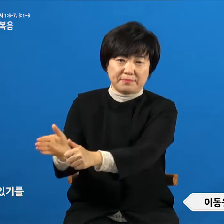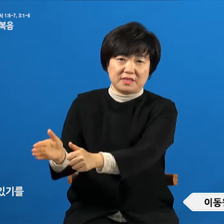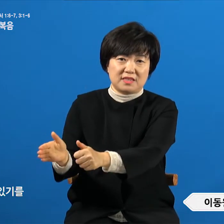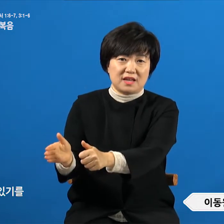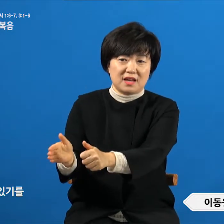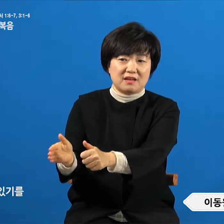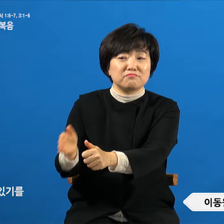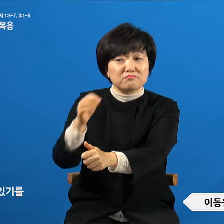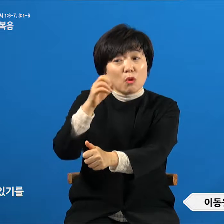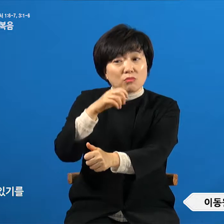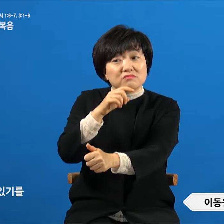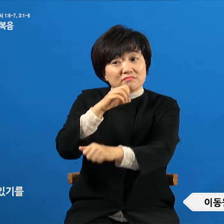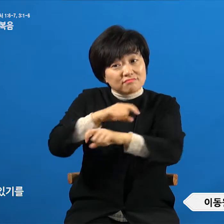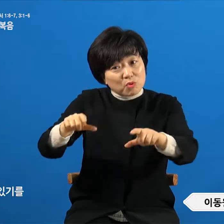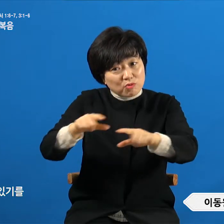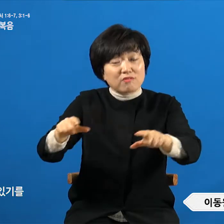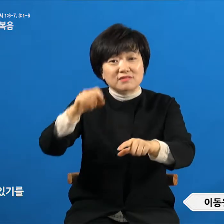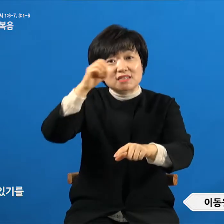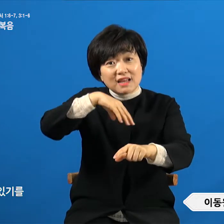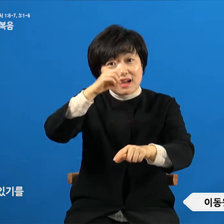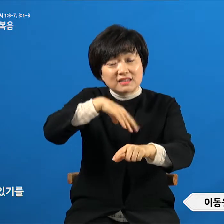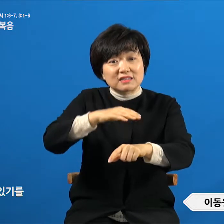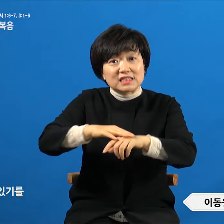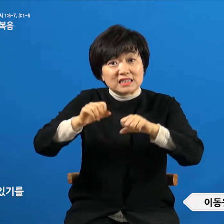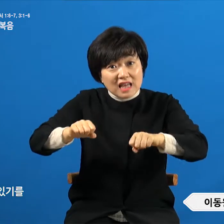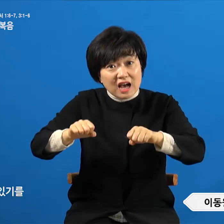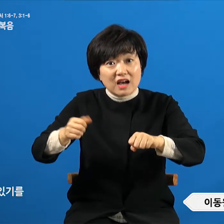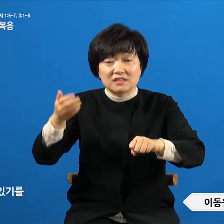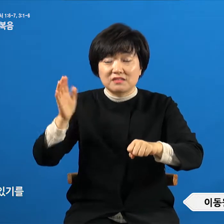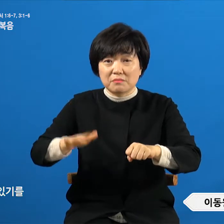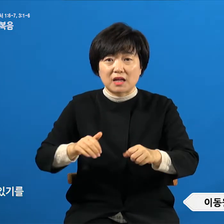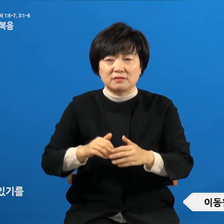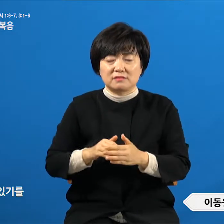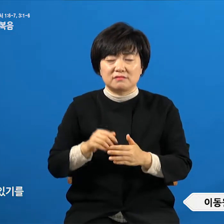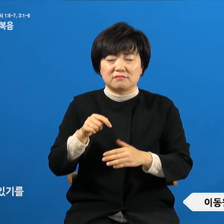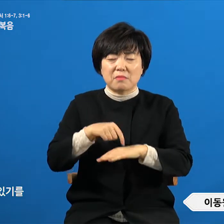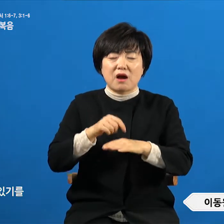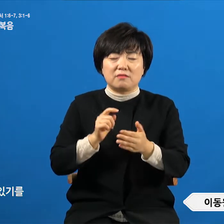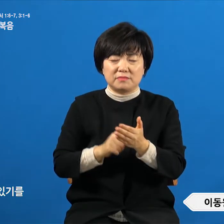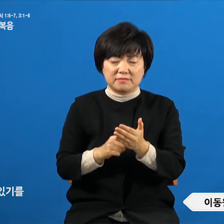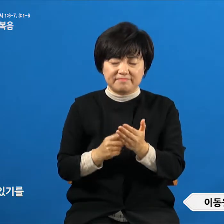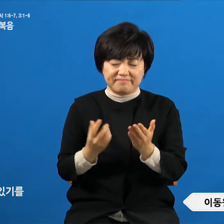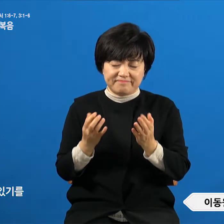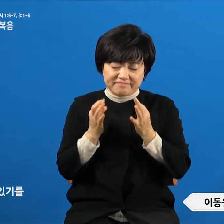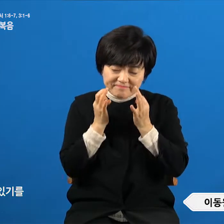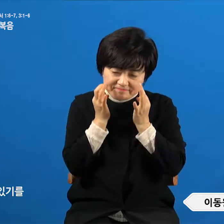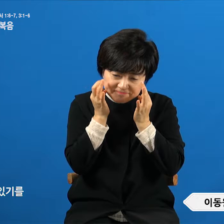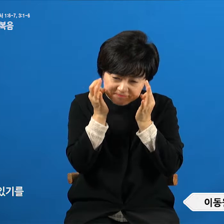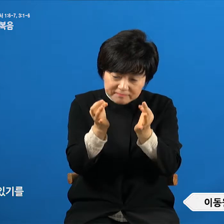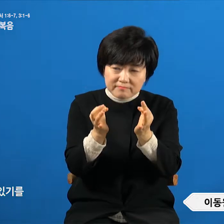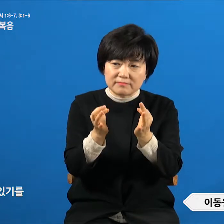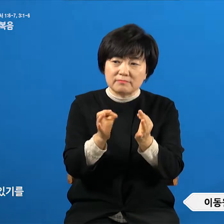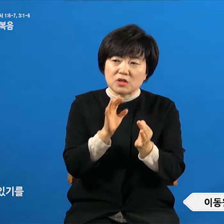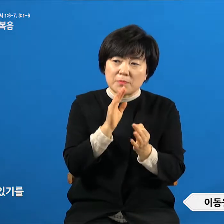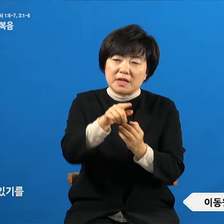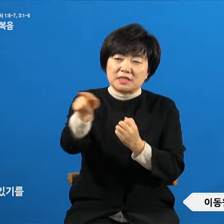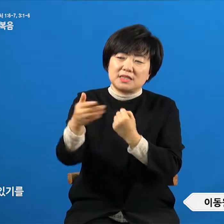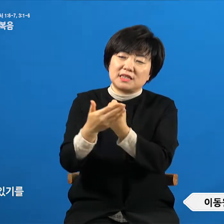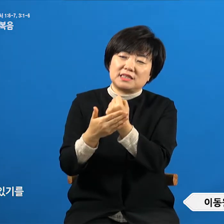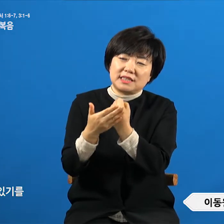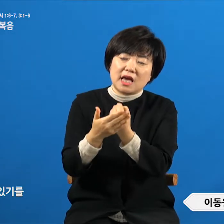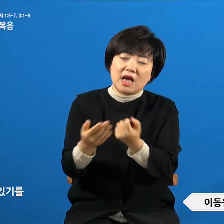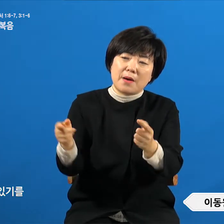이것은 의례적인 인사라고도 할 수가 있지만 사실은 바울은 거기에 마음을 저는 담았다고 생각해요. 정말 은혜가